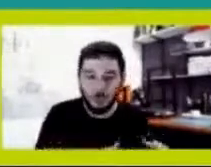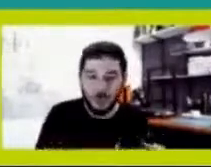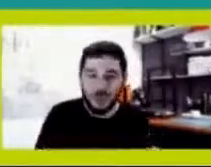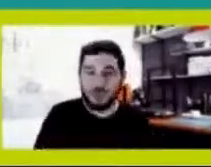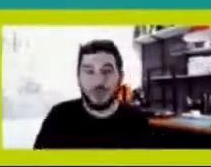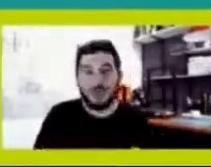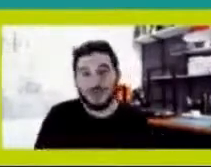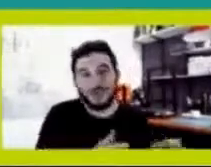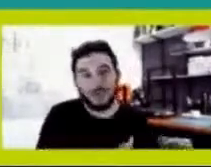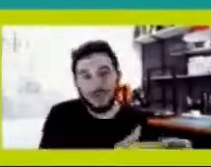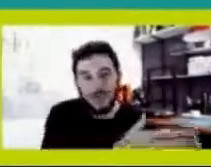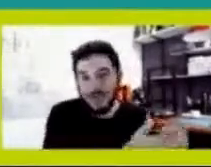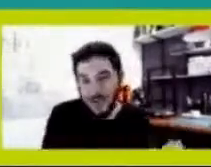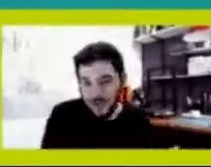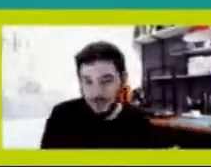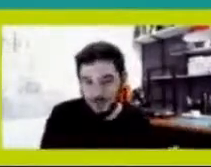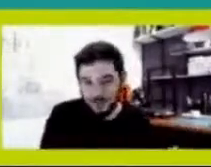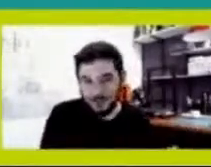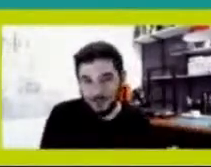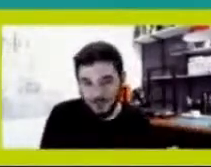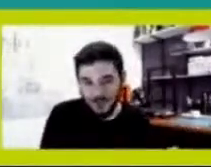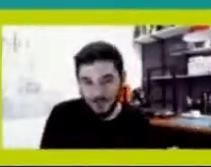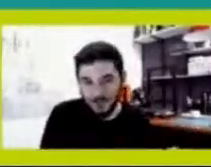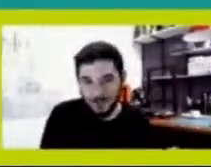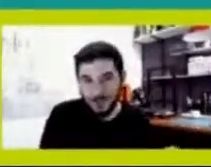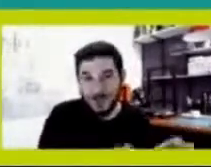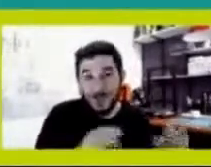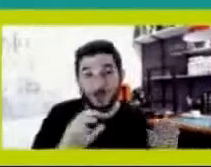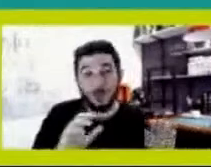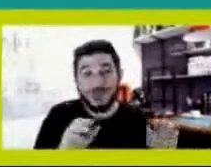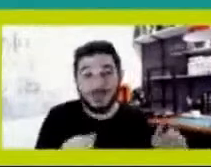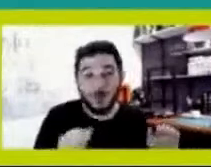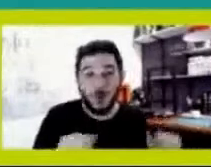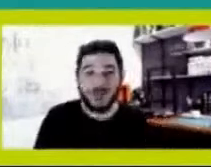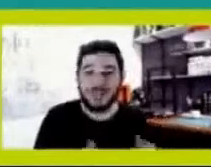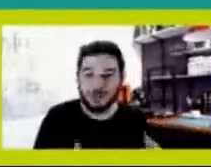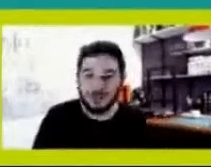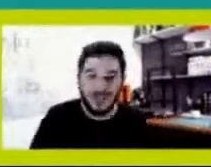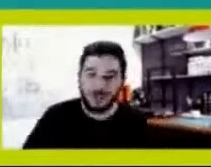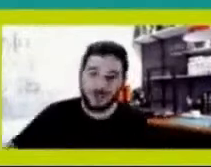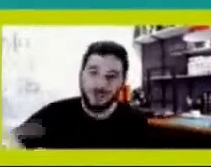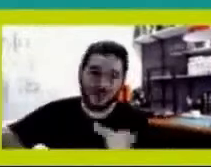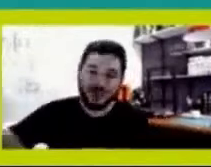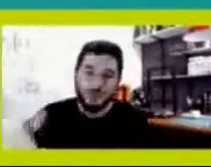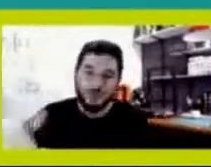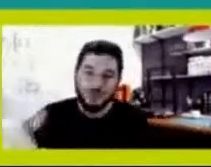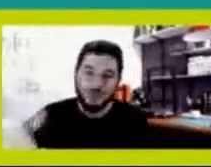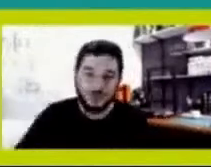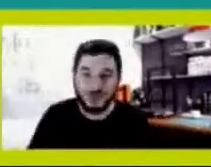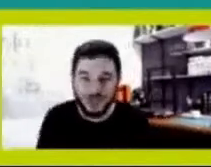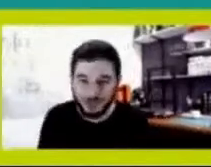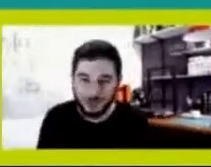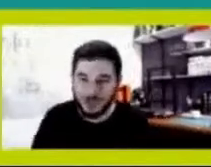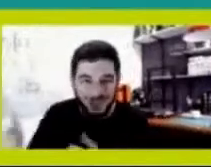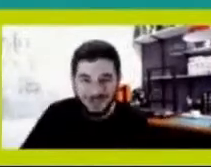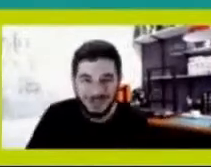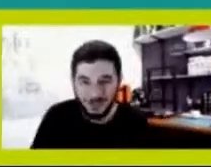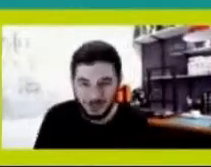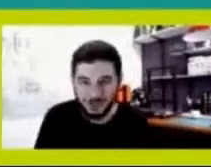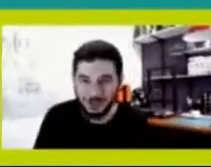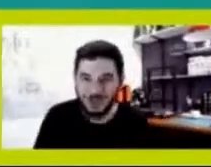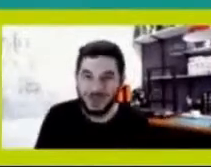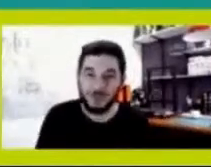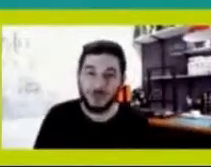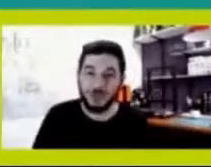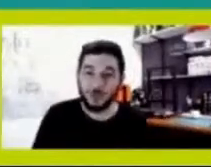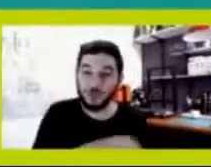treino um robô para classificar gatos, certo? Eu não preciso começar do zero se eu vou fazer um classificador de cachorro, de